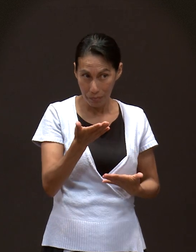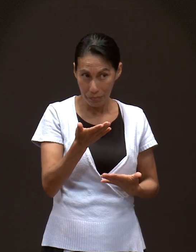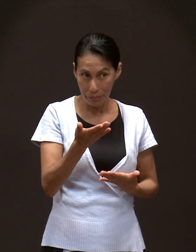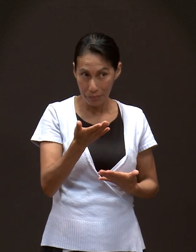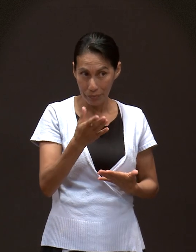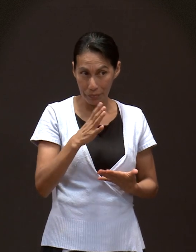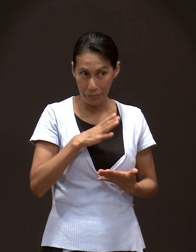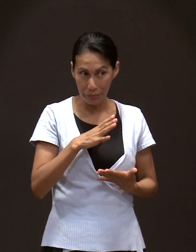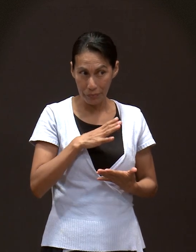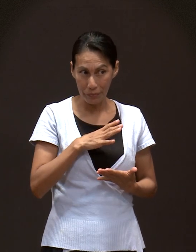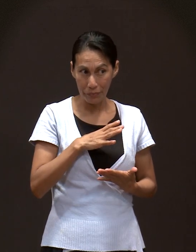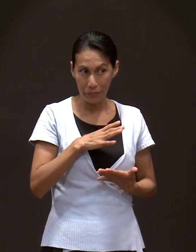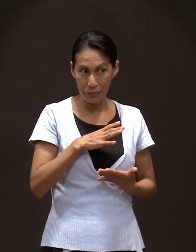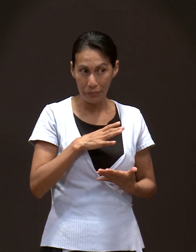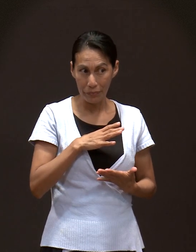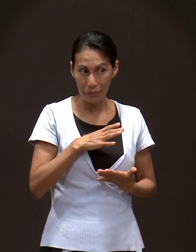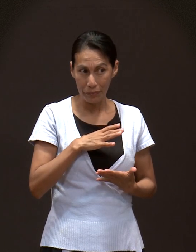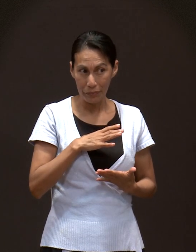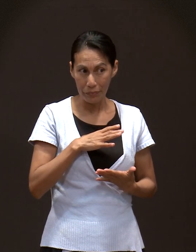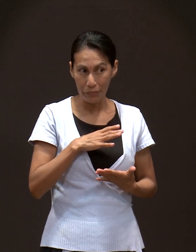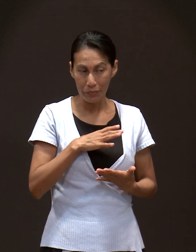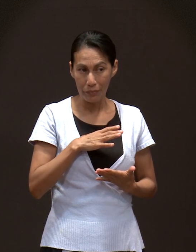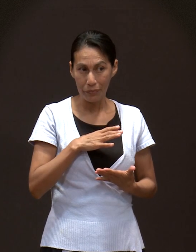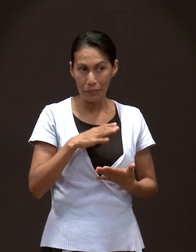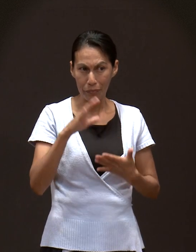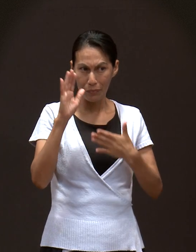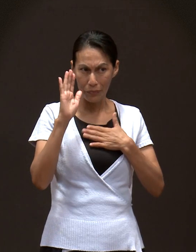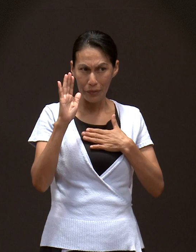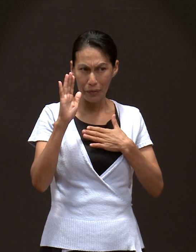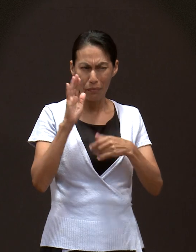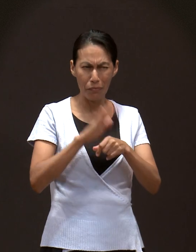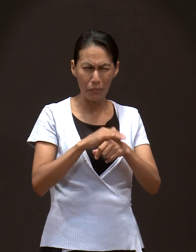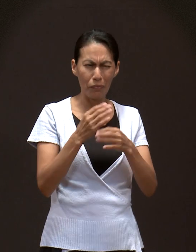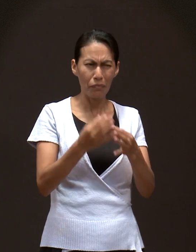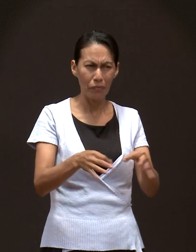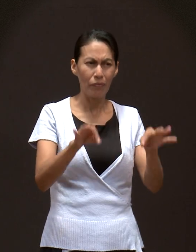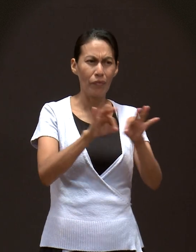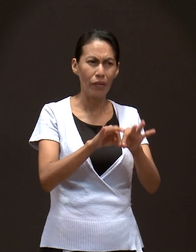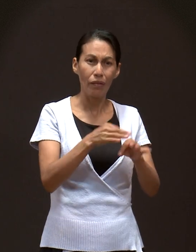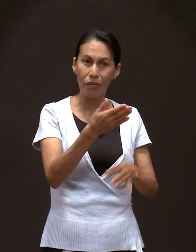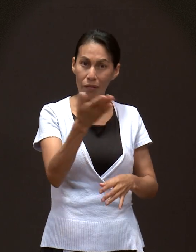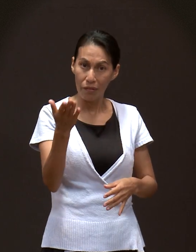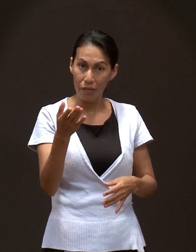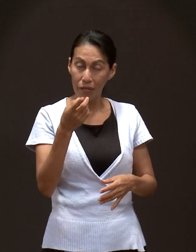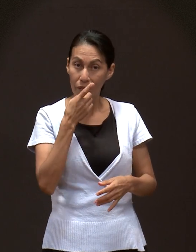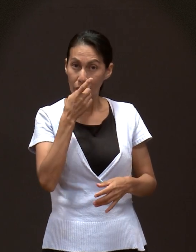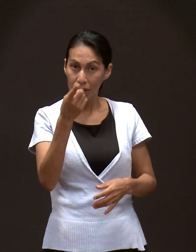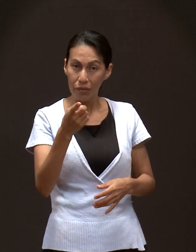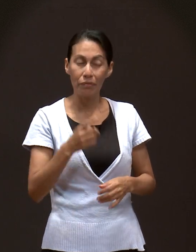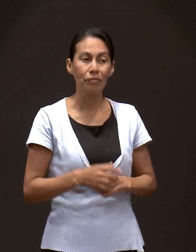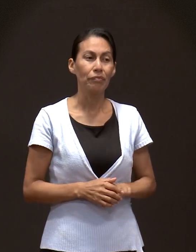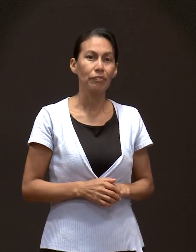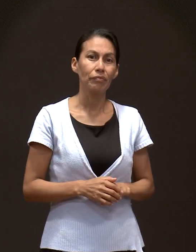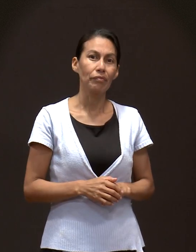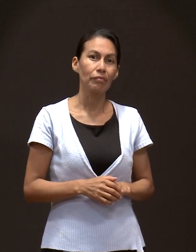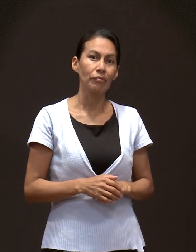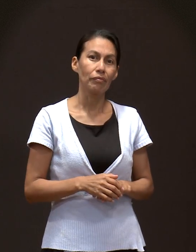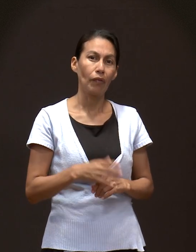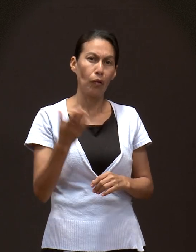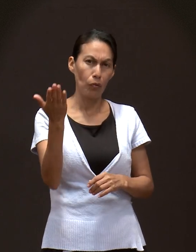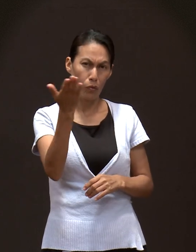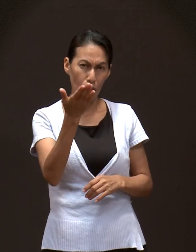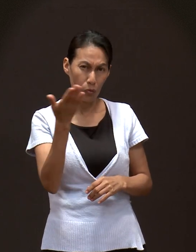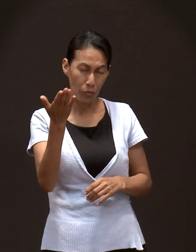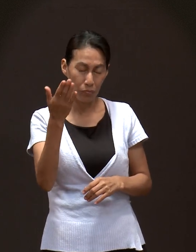hay una promesa que ustedes tienen, que es la promesa de promesas para estos jóvenes, y quisieran compartirla con ustedes